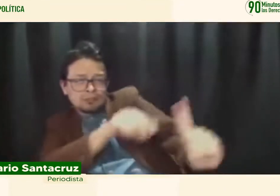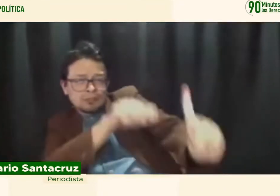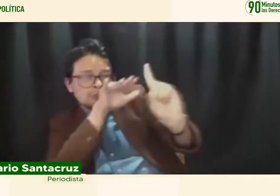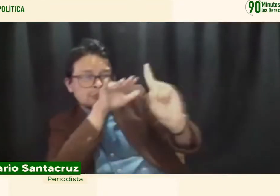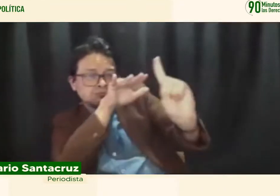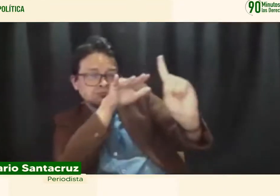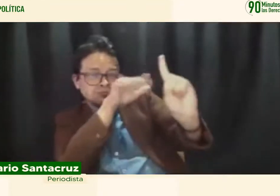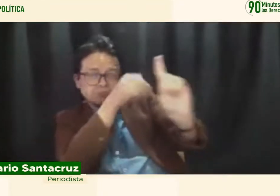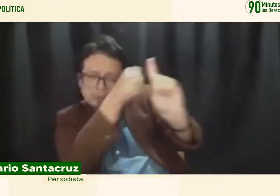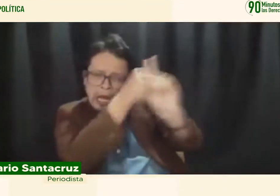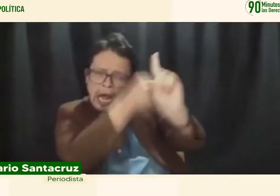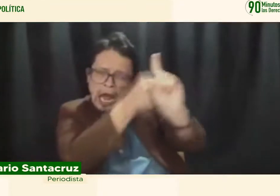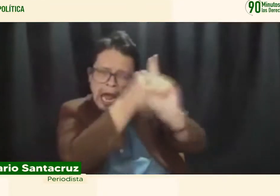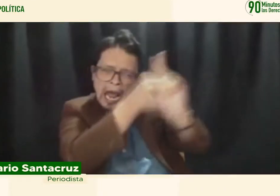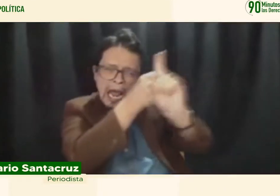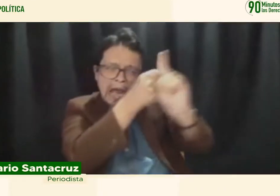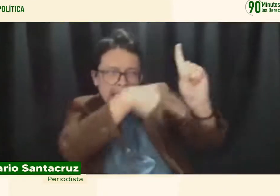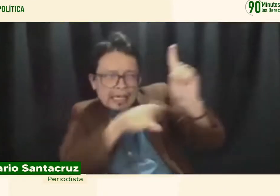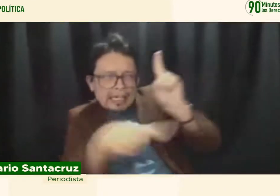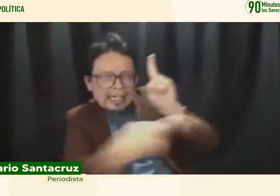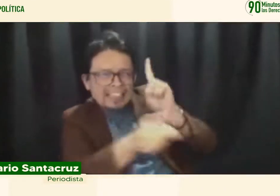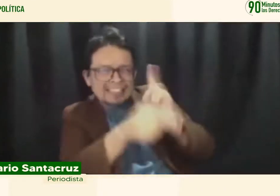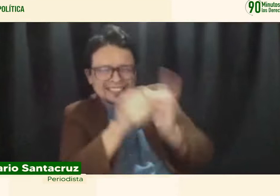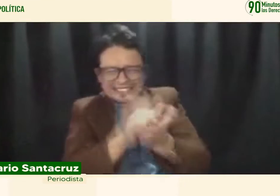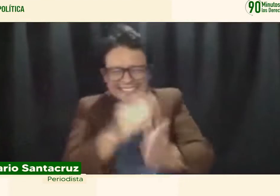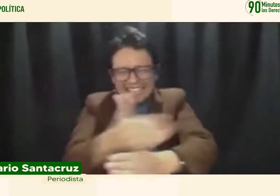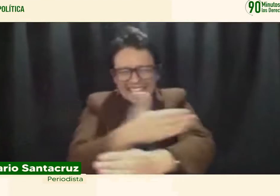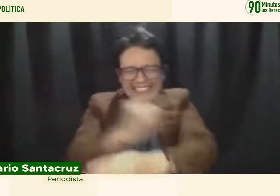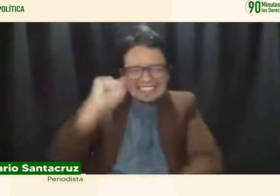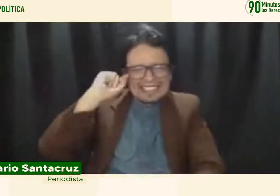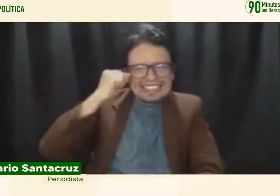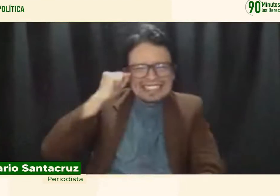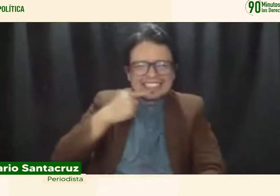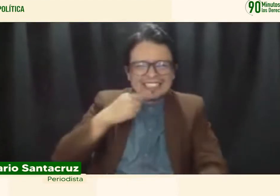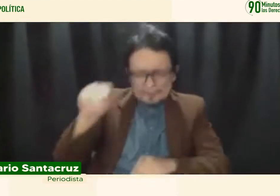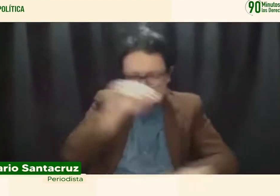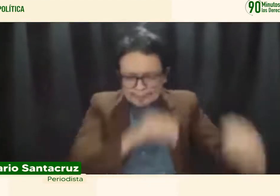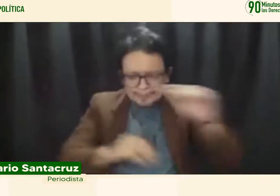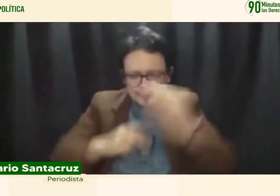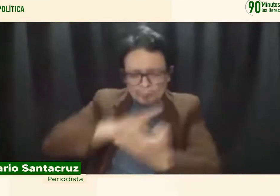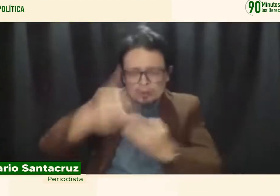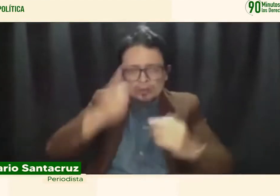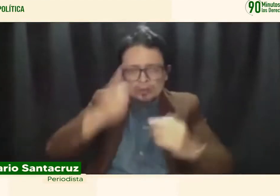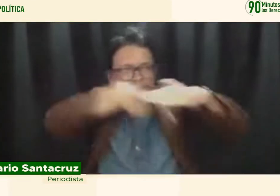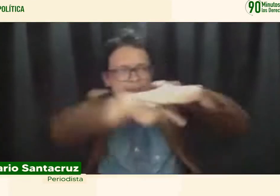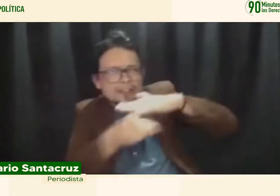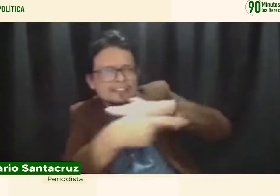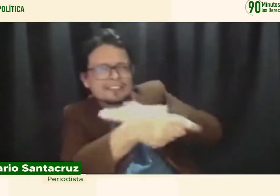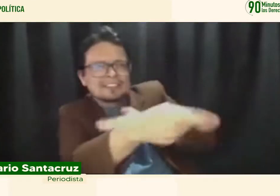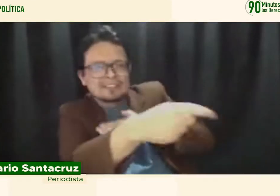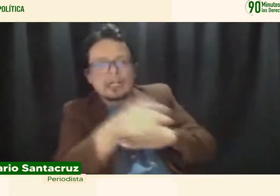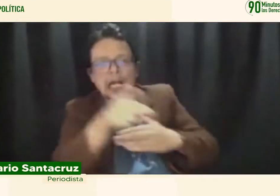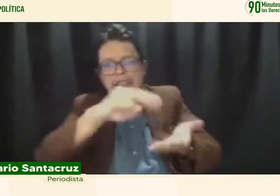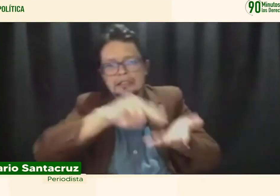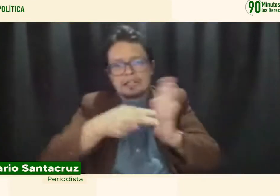supuesto que en esta organización y despliegan todas sus acciones para poder incidir frente al gobierno muy parecido a lo que mencionó gente y